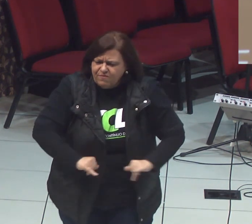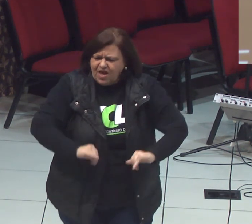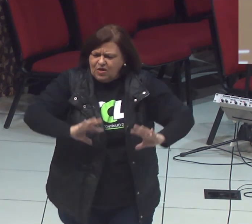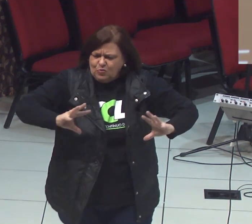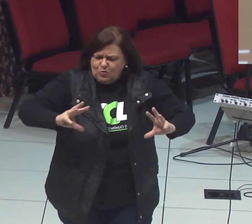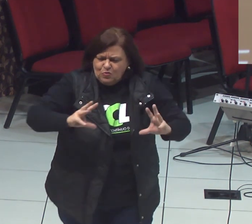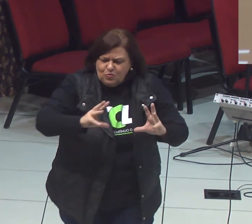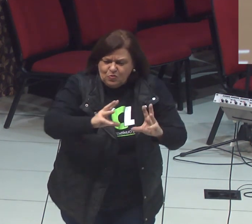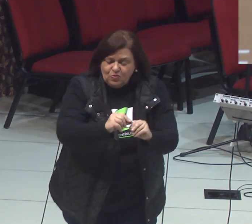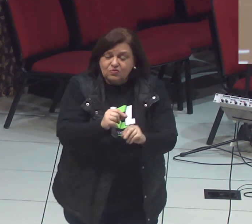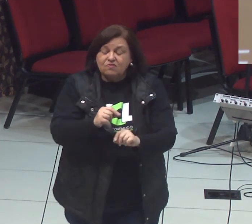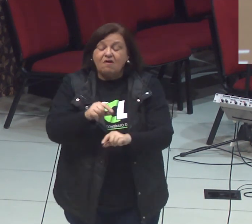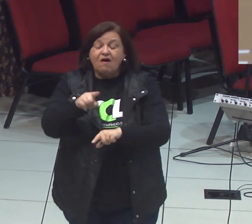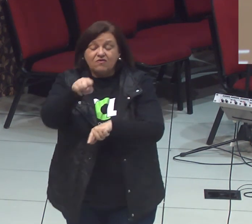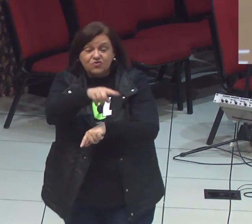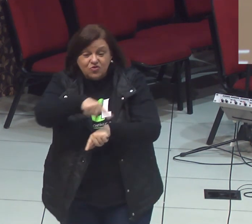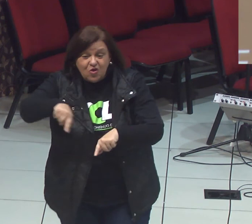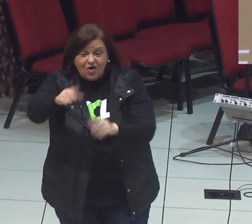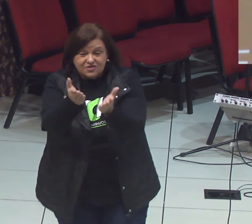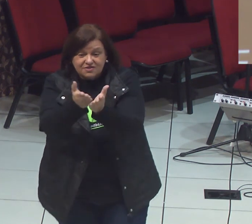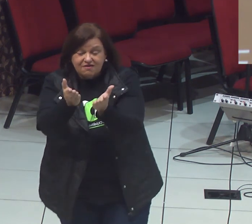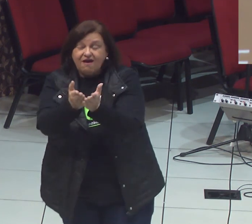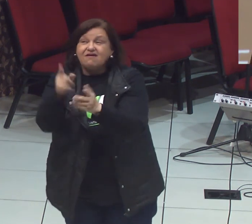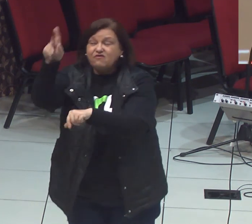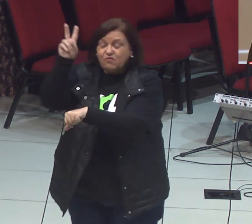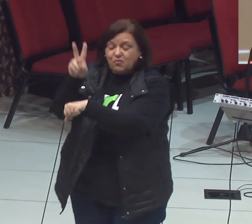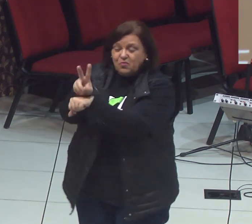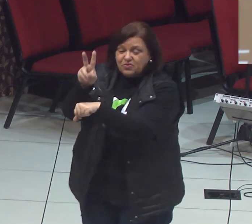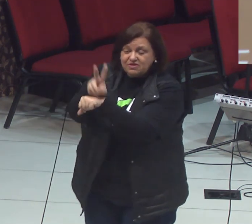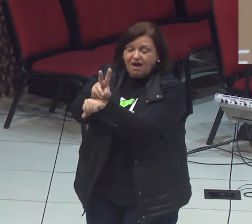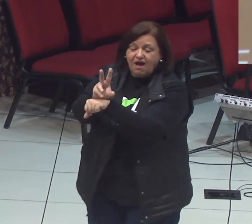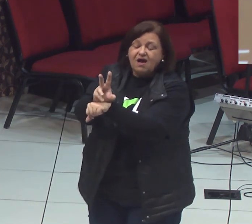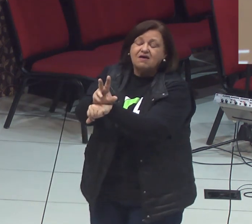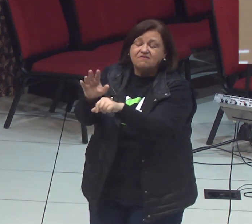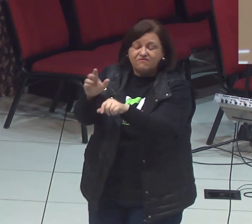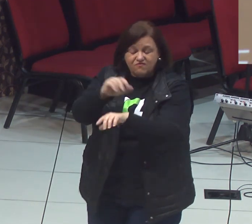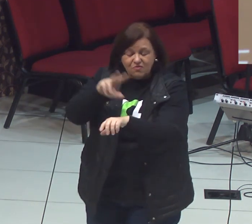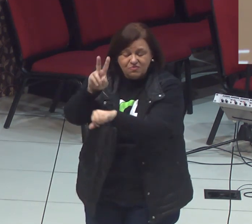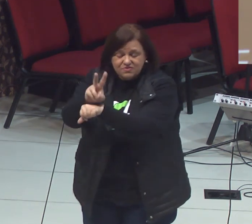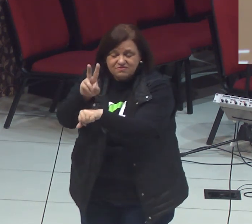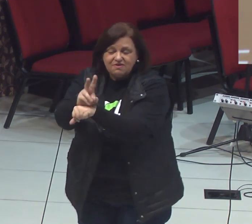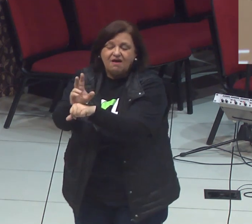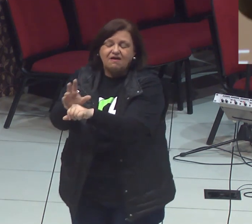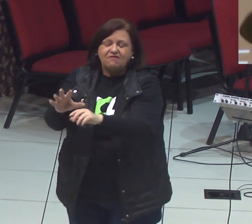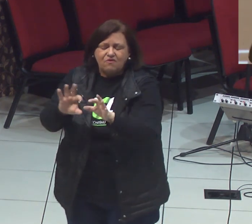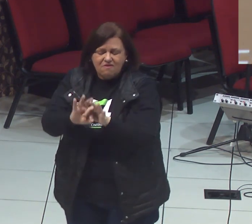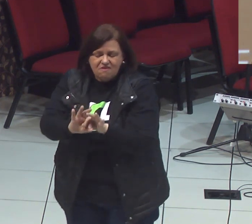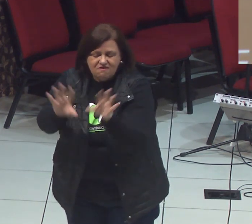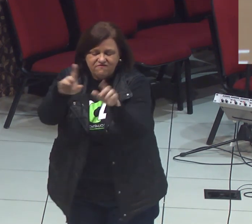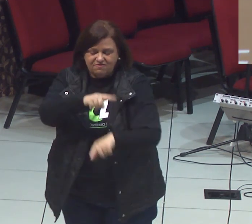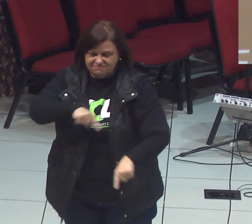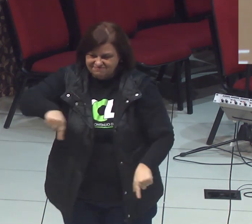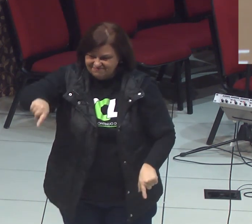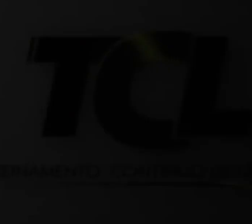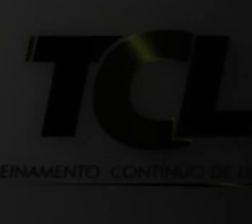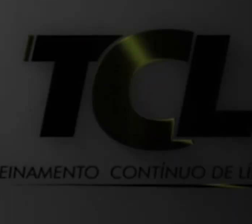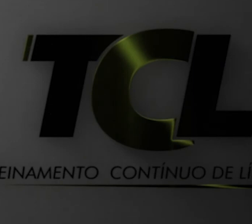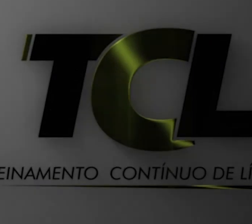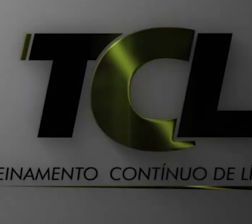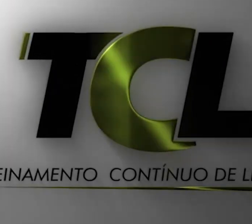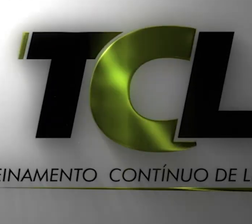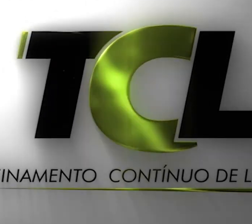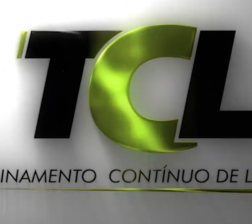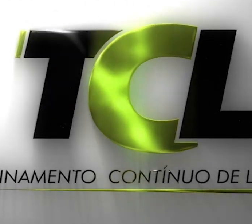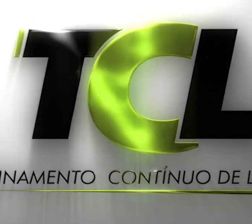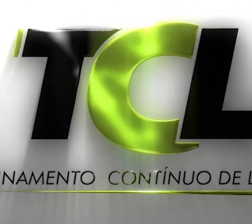promessa de Jesus, irmãos, aqui nesse texto de Apocalipse 3, que é livrar os fiéis lá da igreja de Filadélfia, na hora da tentação,